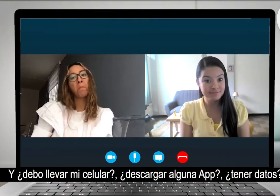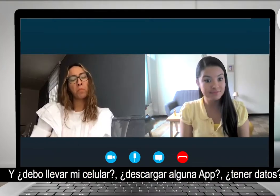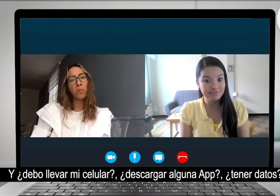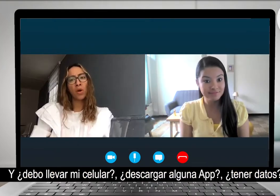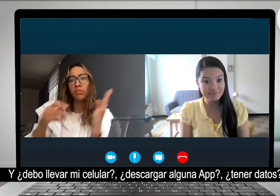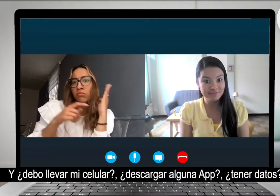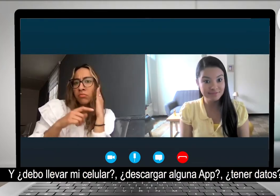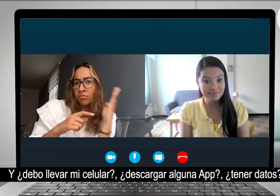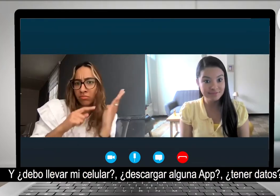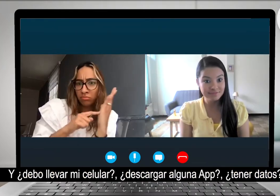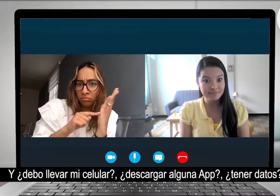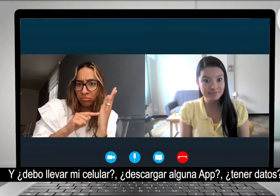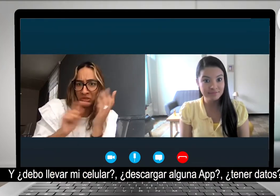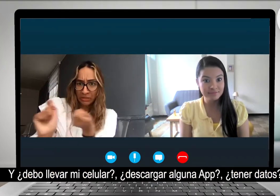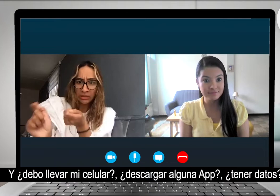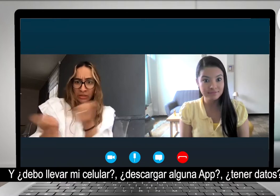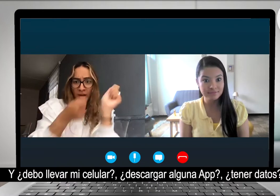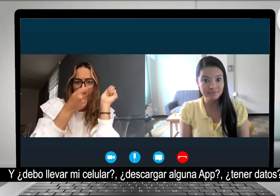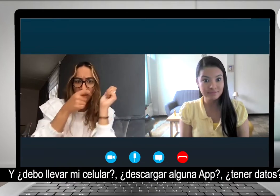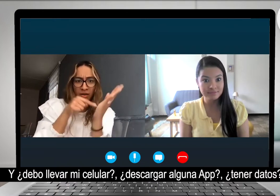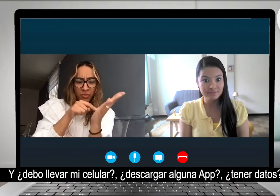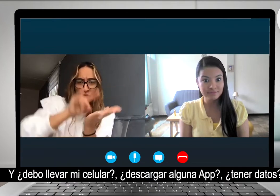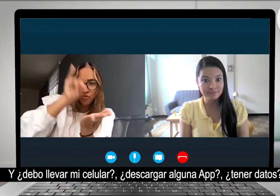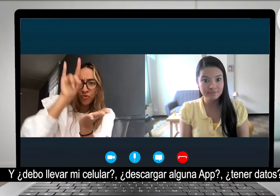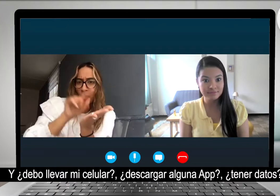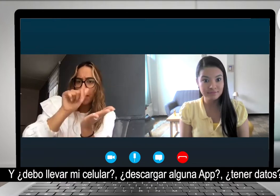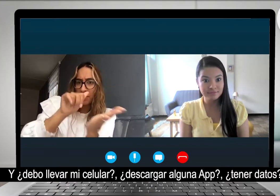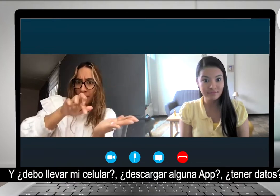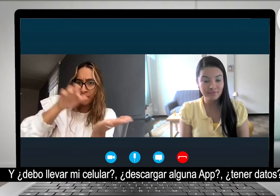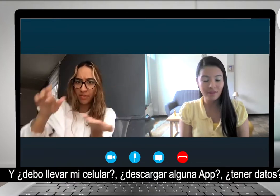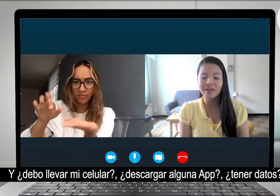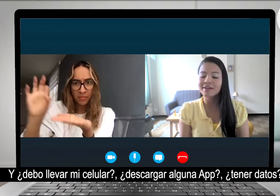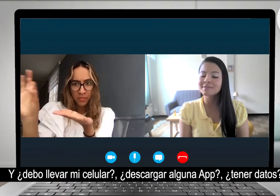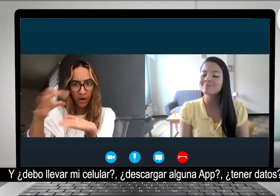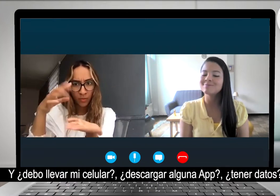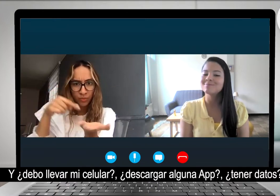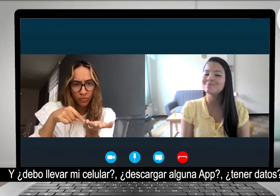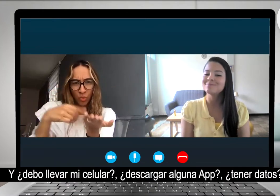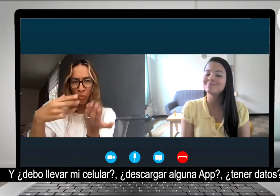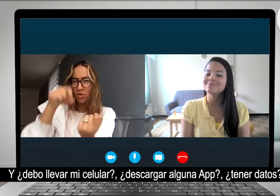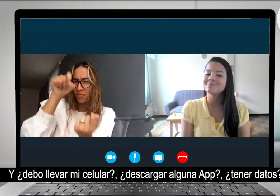¿Y debo llevar mi celular, descargar alguna app, tener datos?